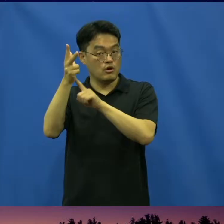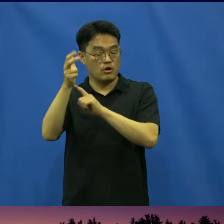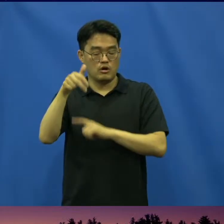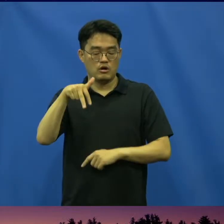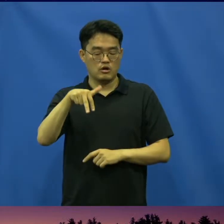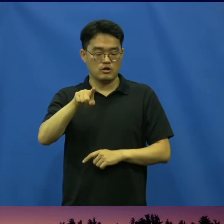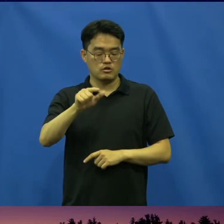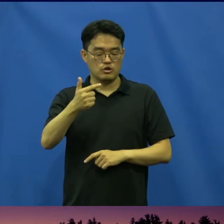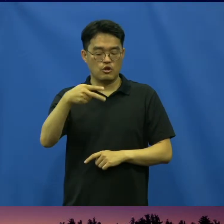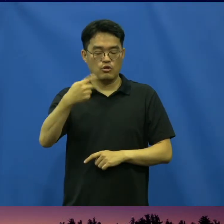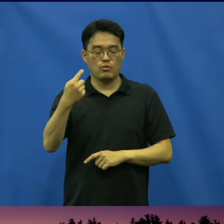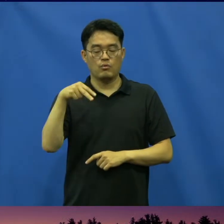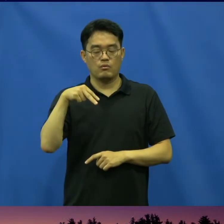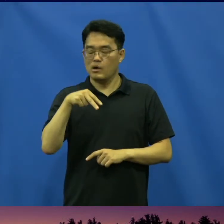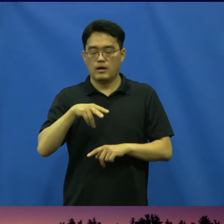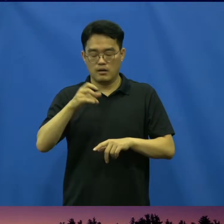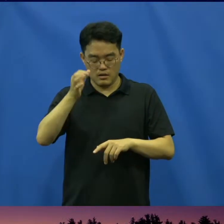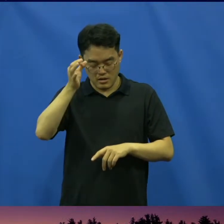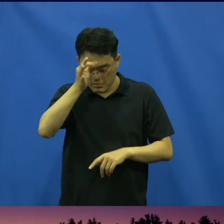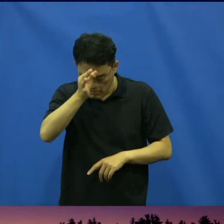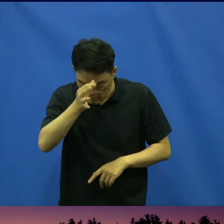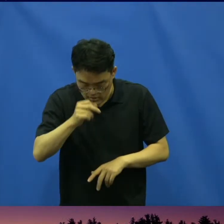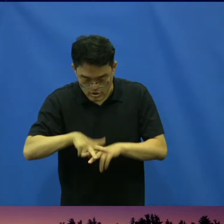특별히 이 전도서 안에는